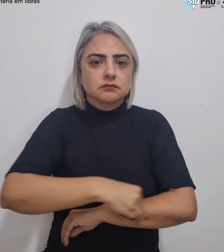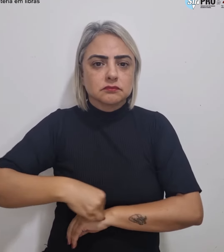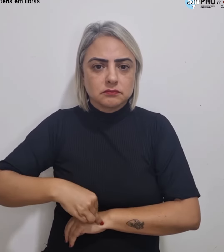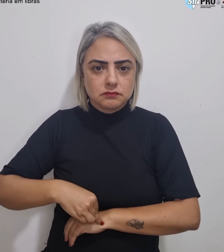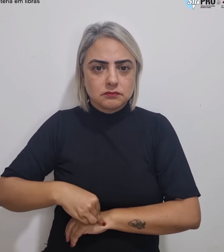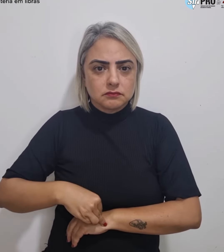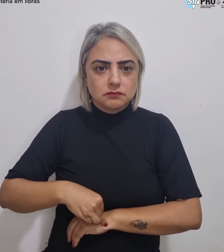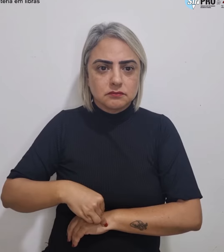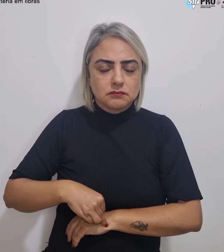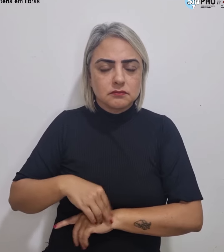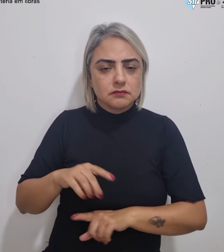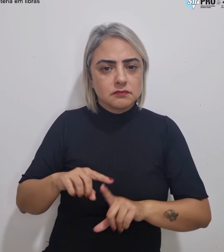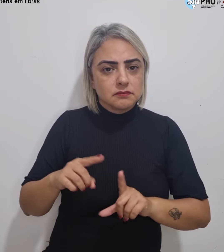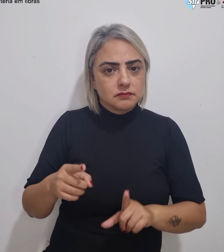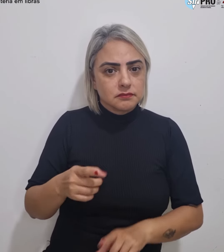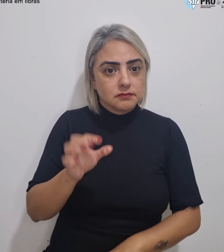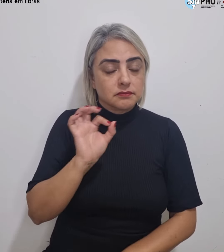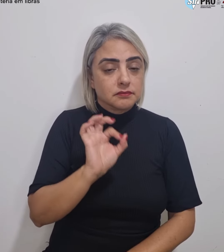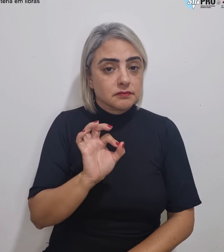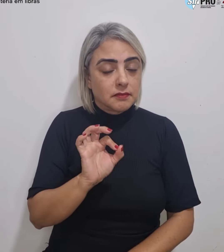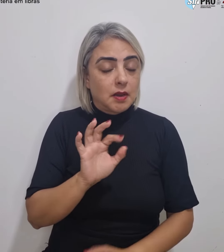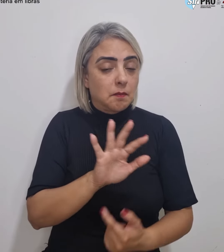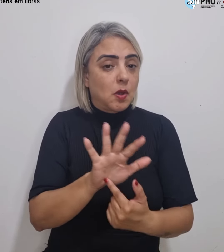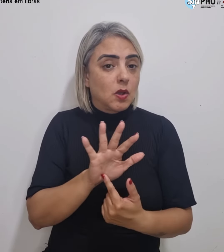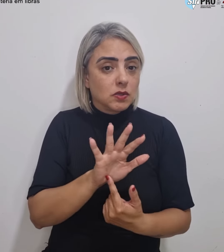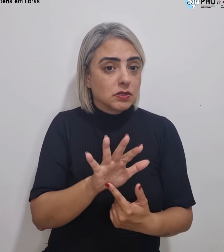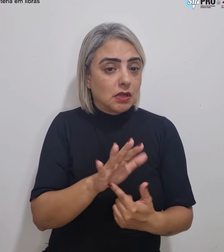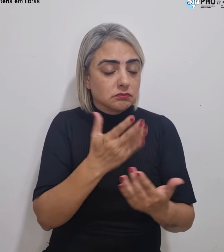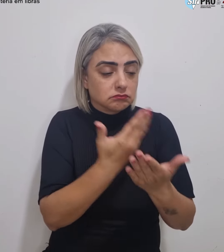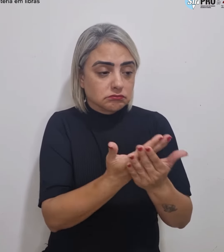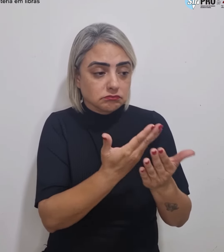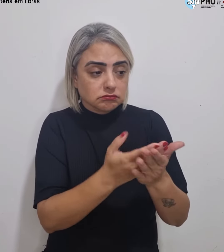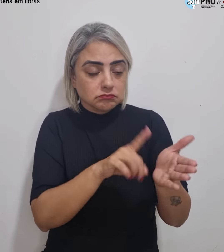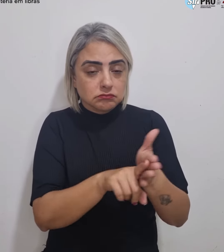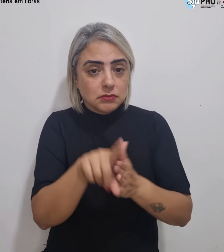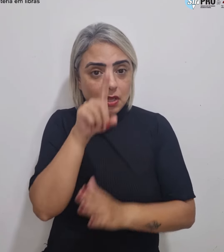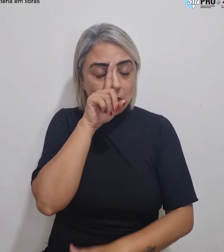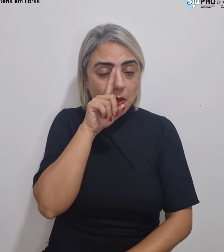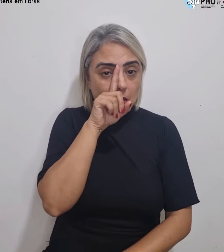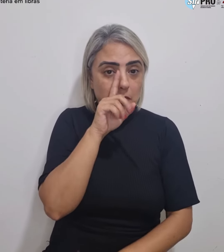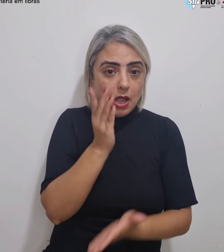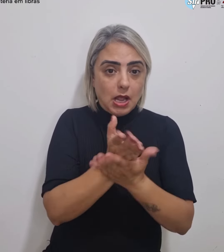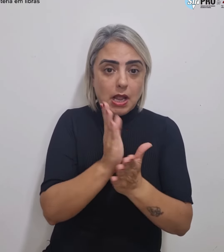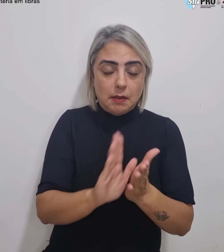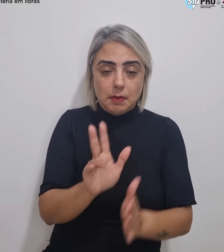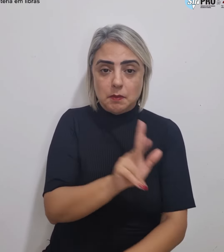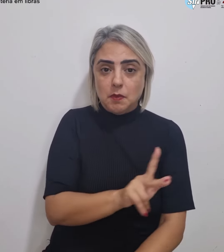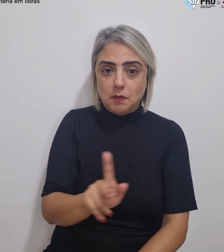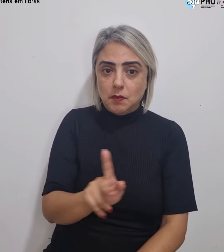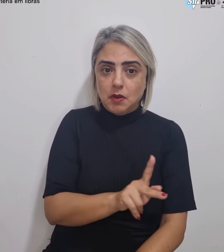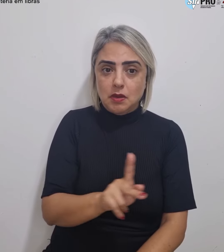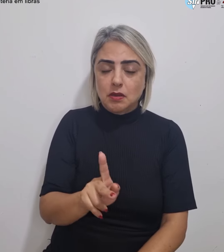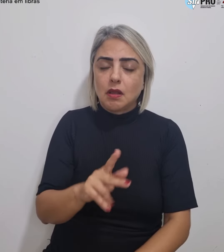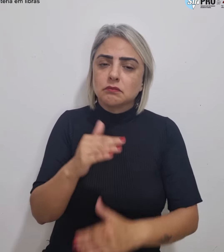Embora não seja apontado pelo estudo risco de apagão de professores, o processo de